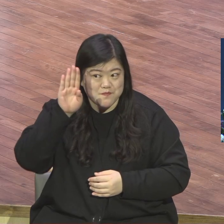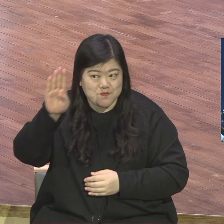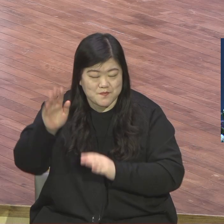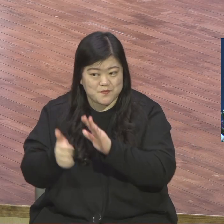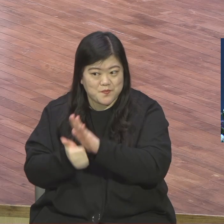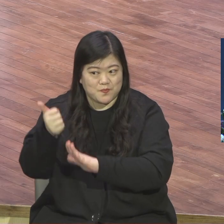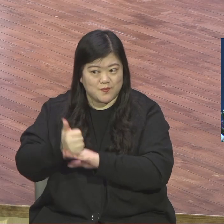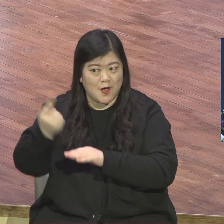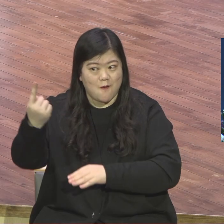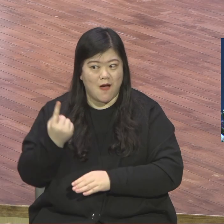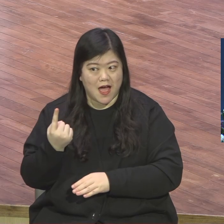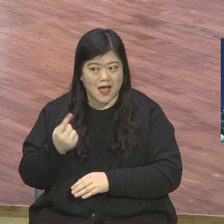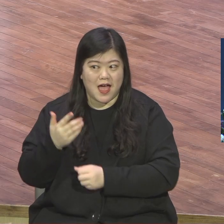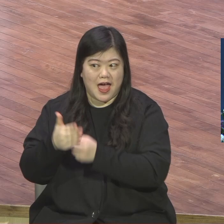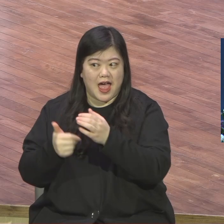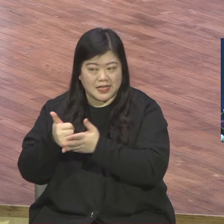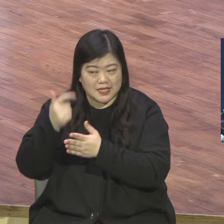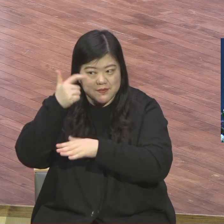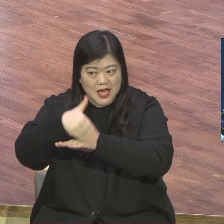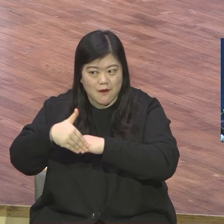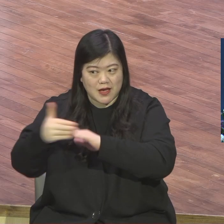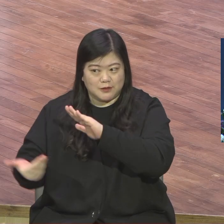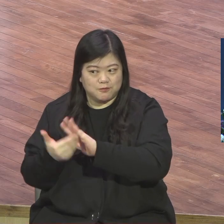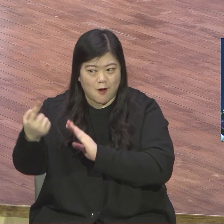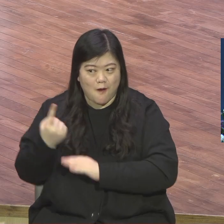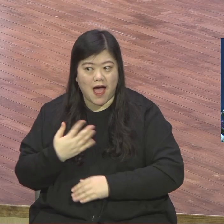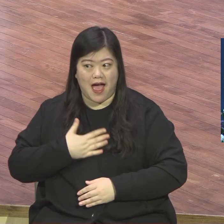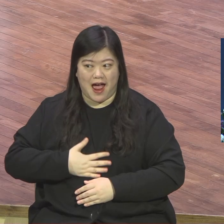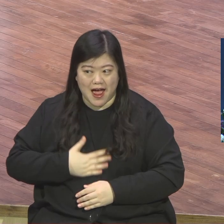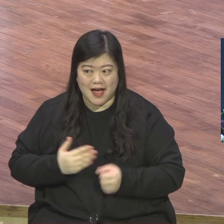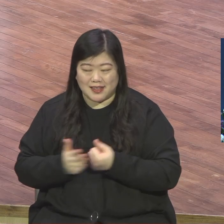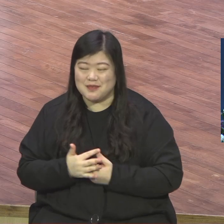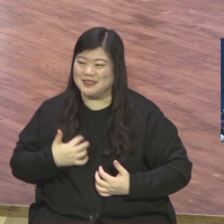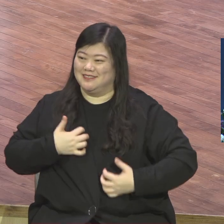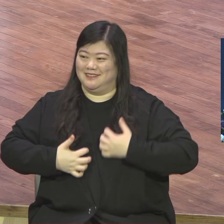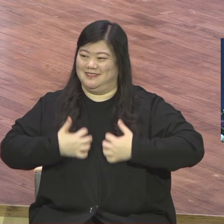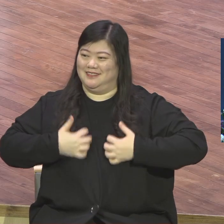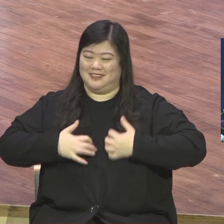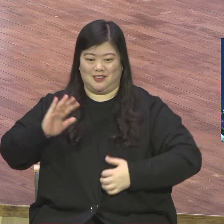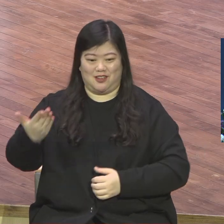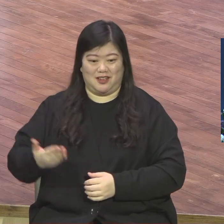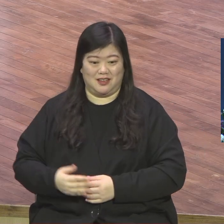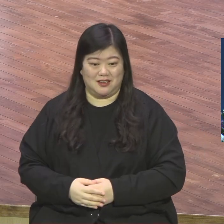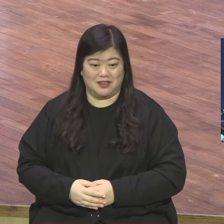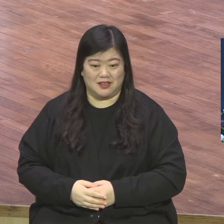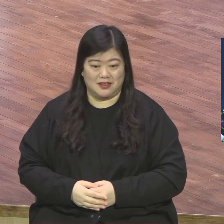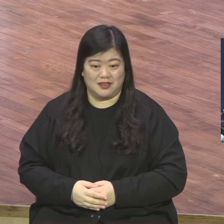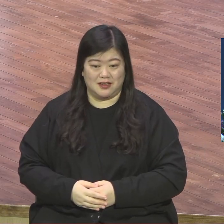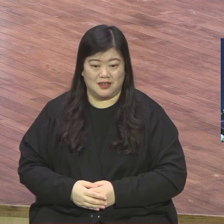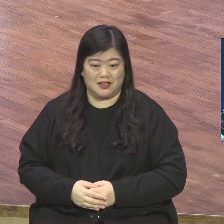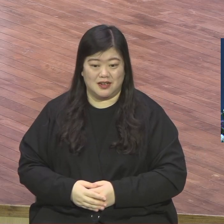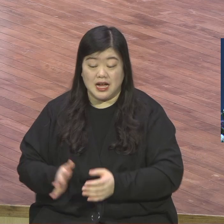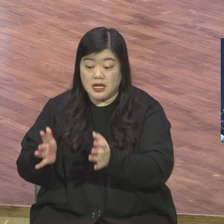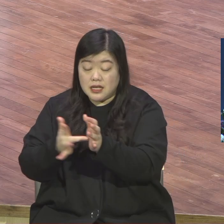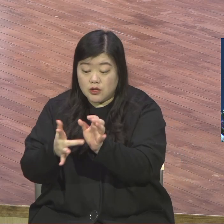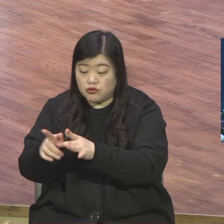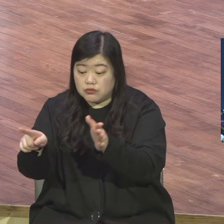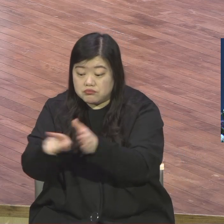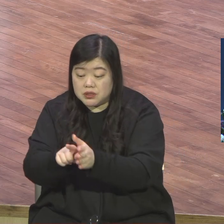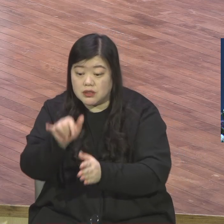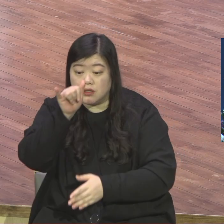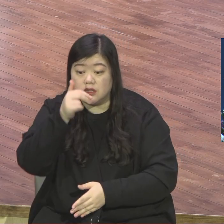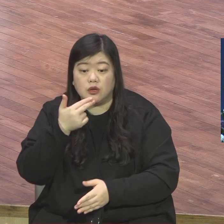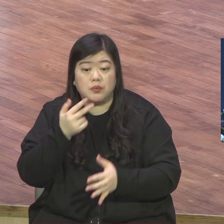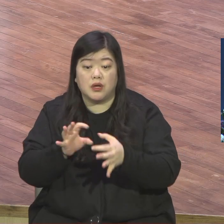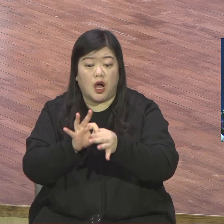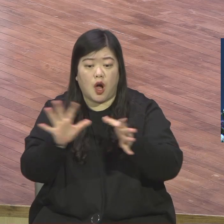예수 믿는다고 해서 문제가 올 수도 되는 거 아닙니다. 예수를 믿는 사람이나 안 믿는 사람이나 문제는 언제나 똑같이